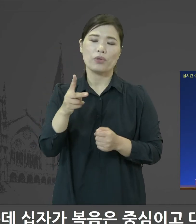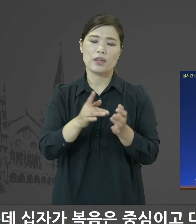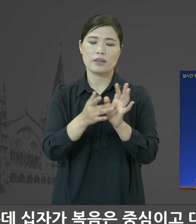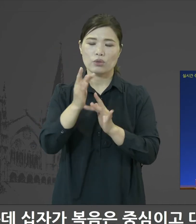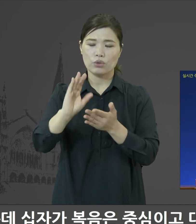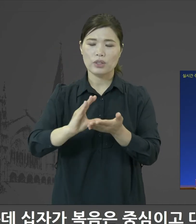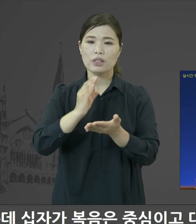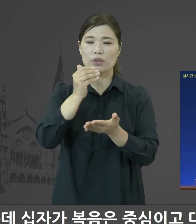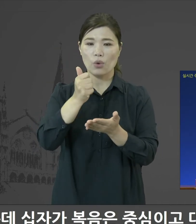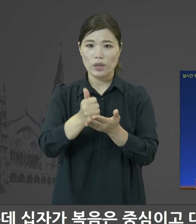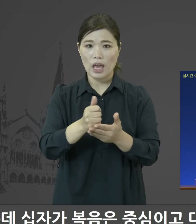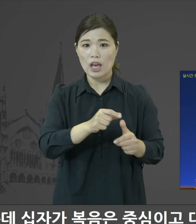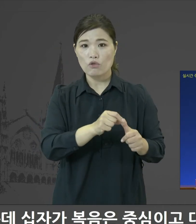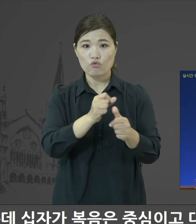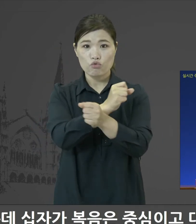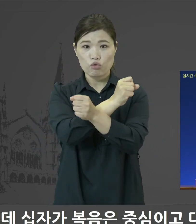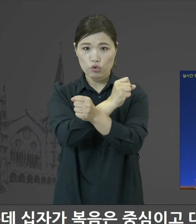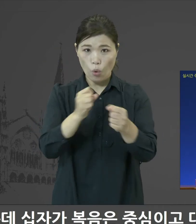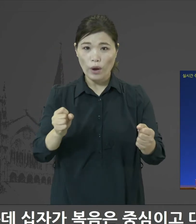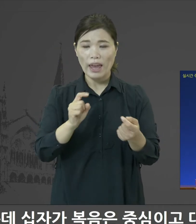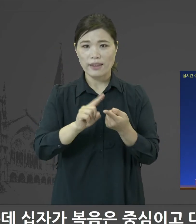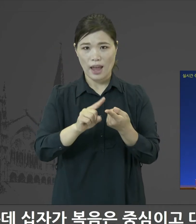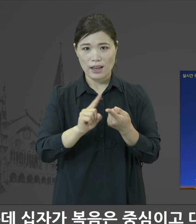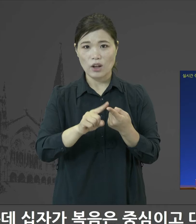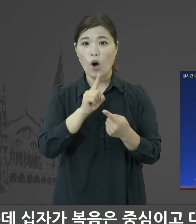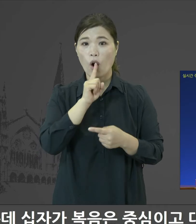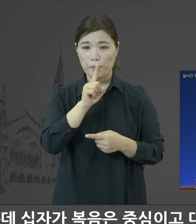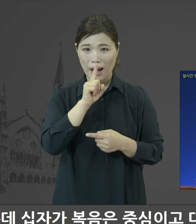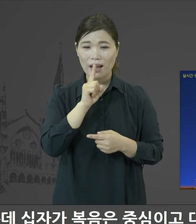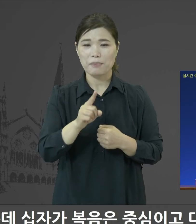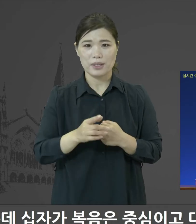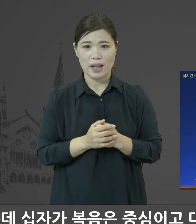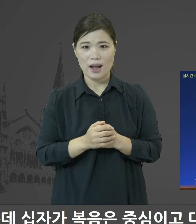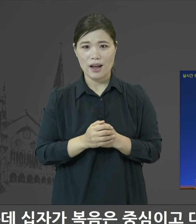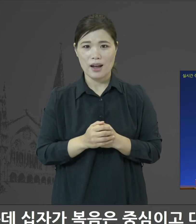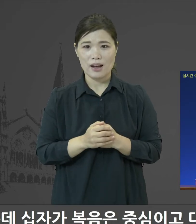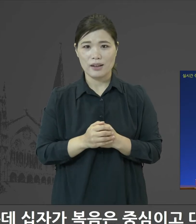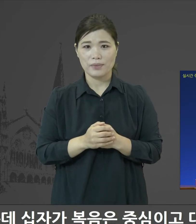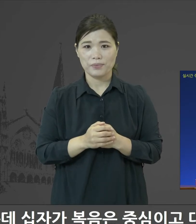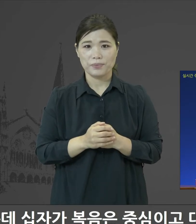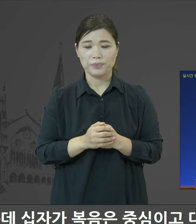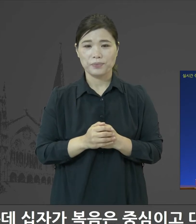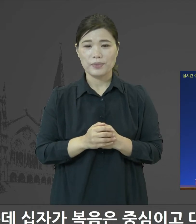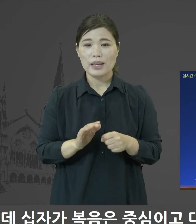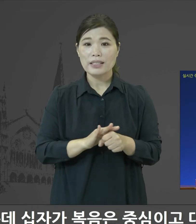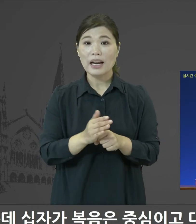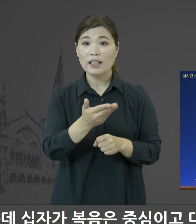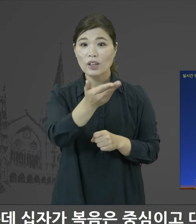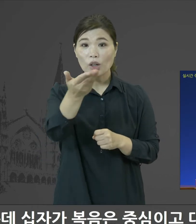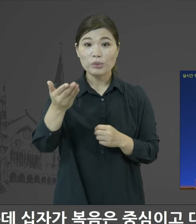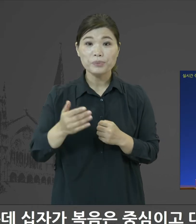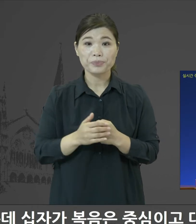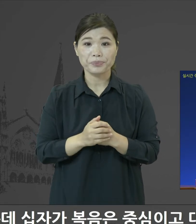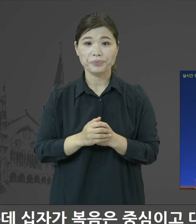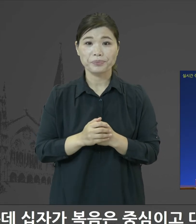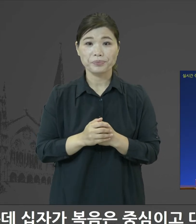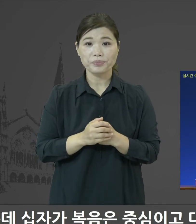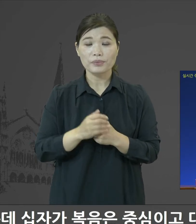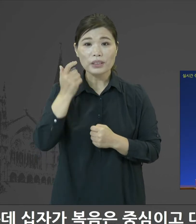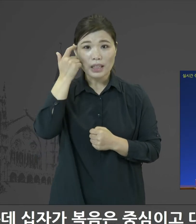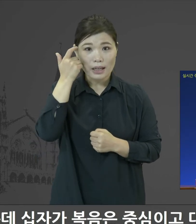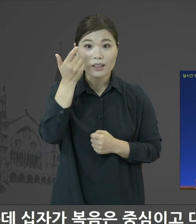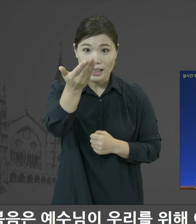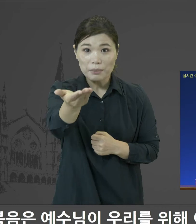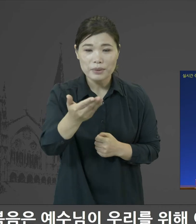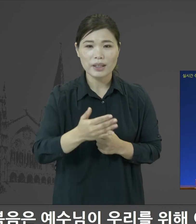사역을 총체적으로 설명하는 겁니다. 제가 한번 사랑하는 충현 가족들, 오늘 말씀을 듣는 하나님의 백성들에게 여쭤보고